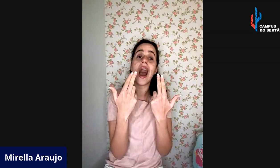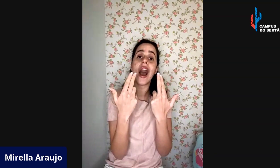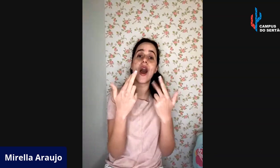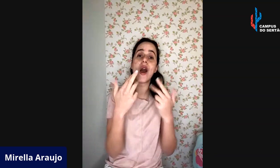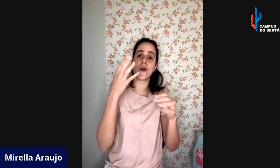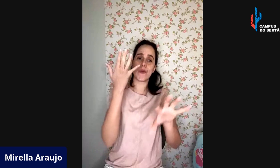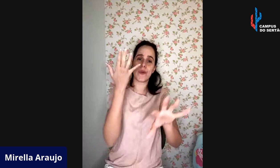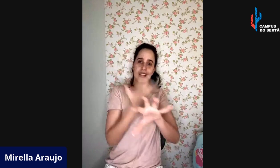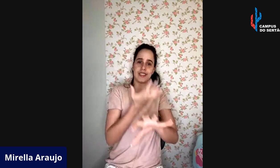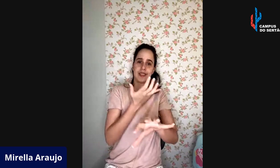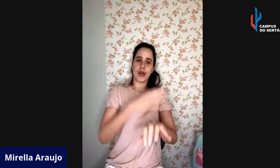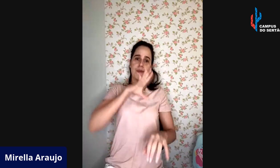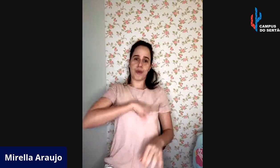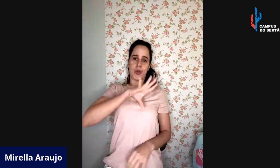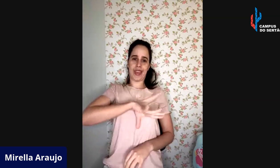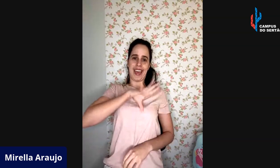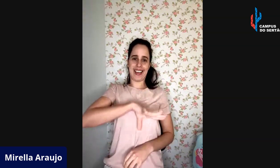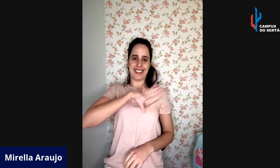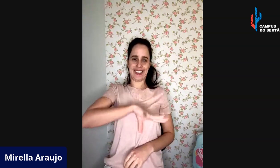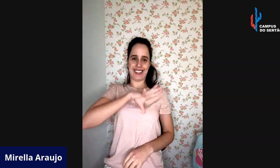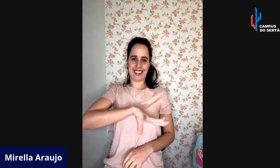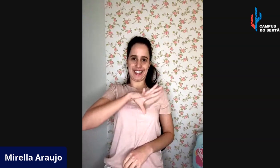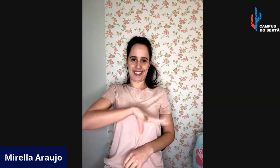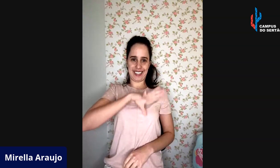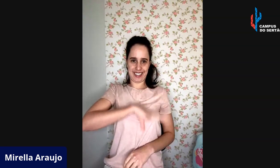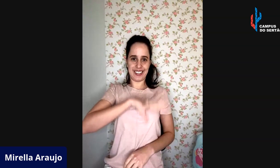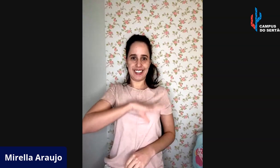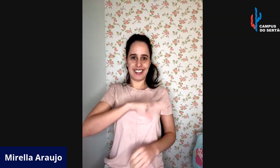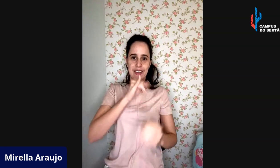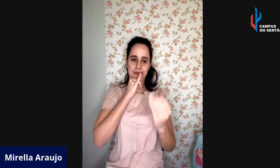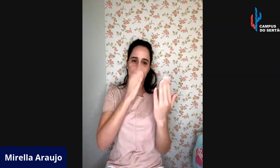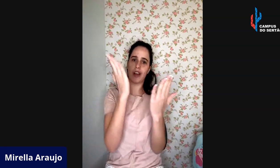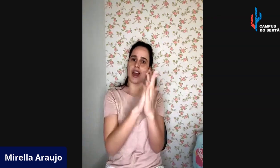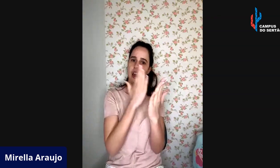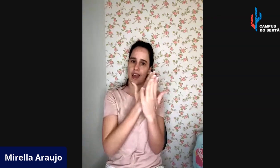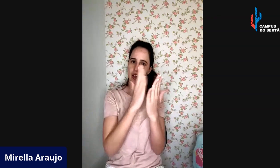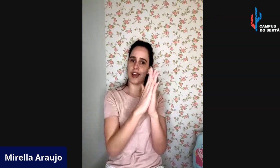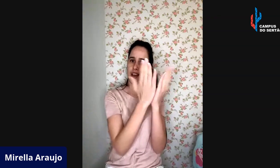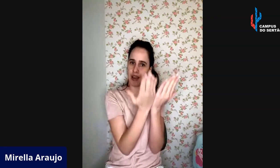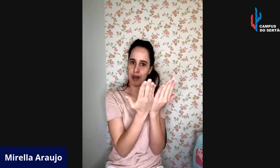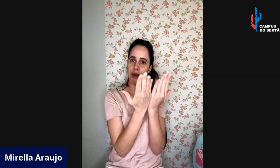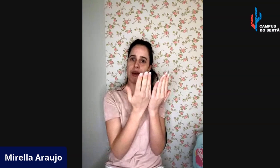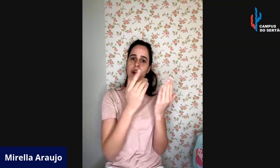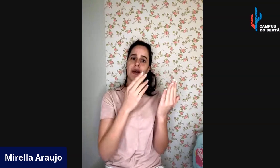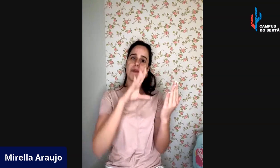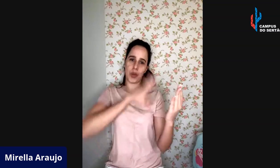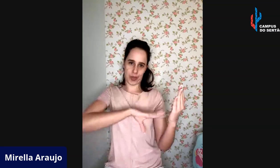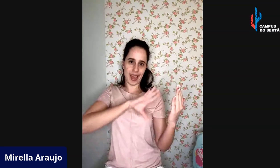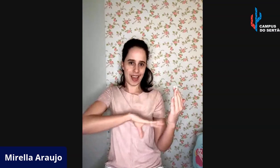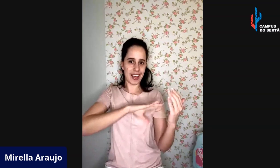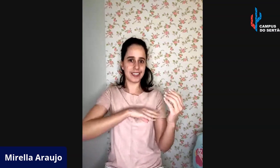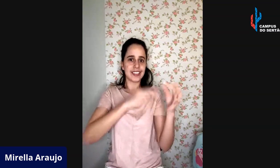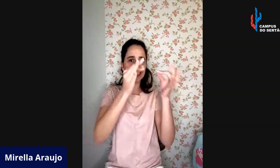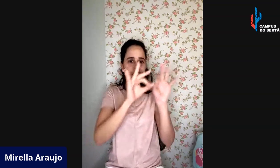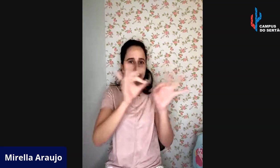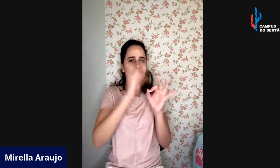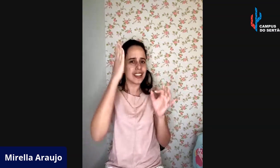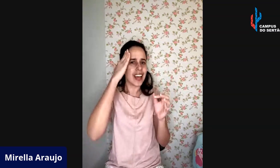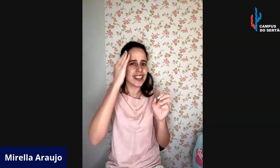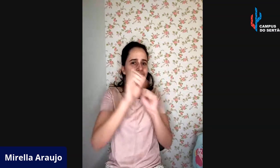a minha questão a gente sabe sim a importância do Letras Libras, Mas Letras Libras é, fazendo comparativo, é